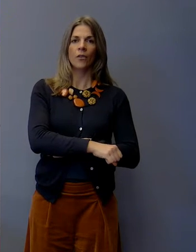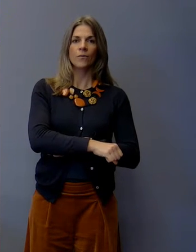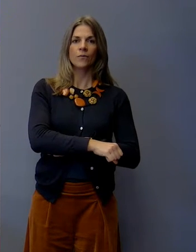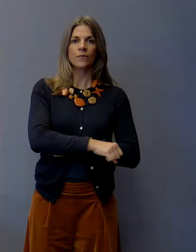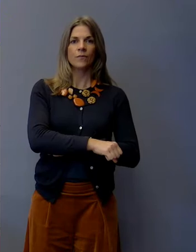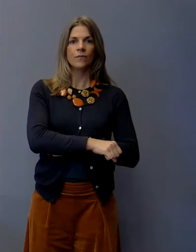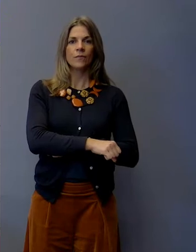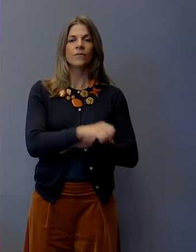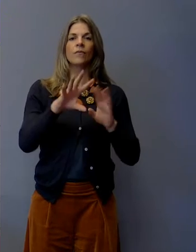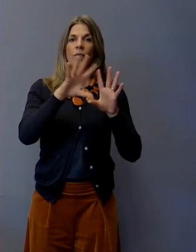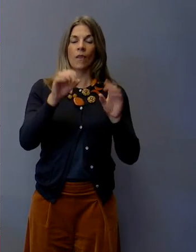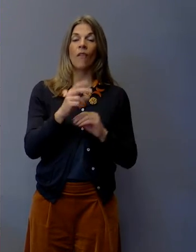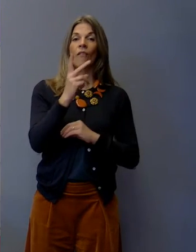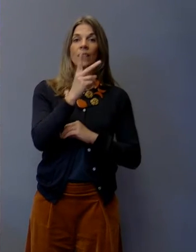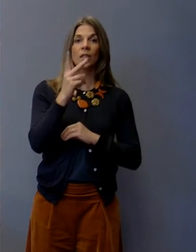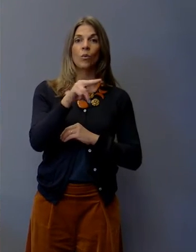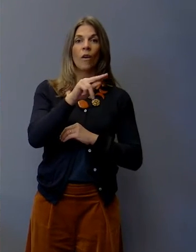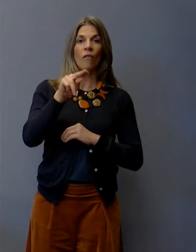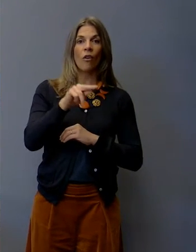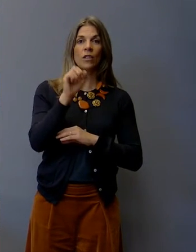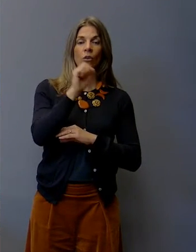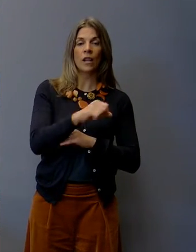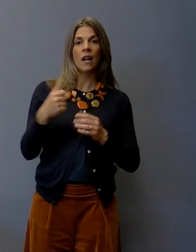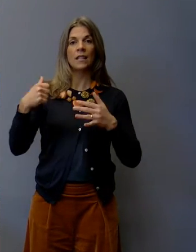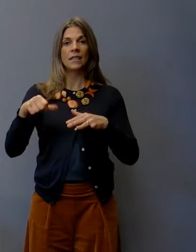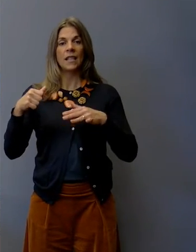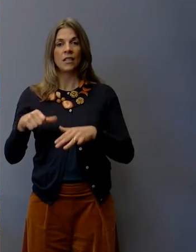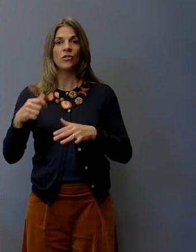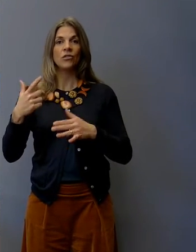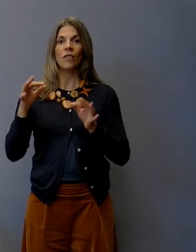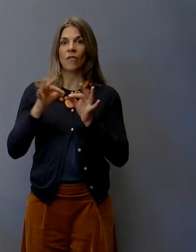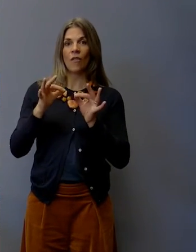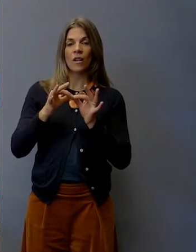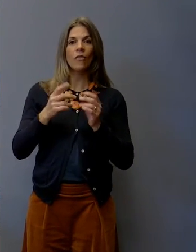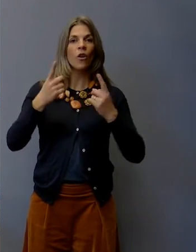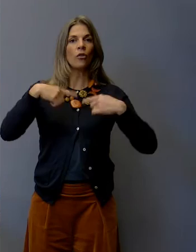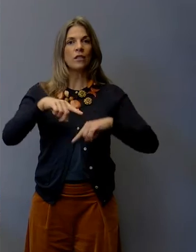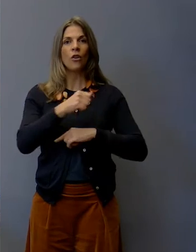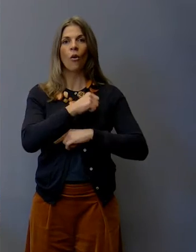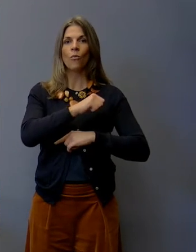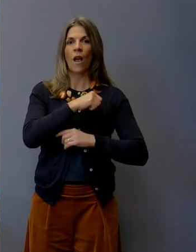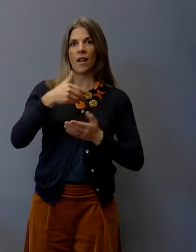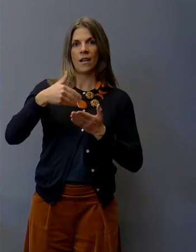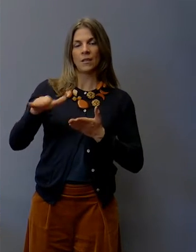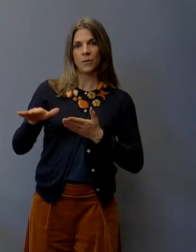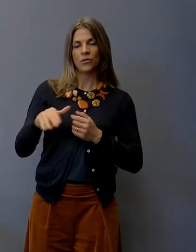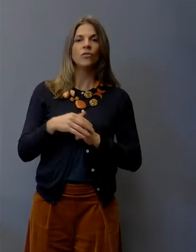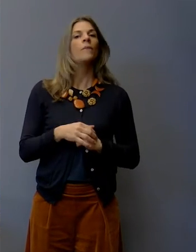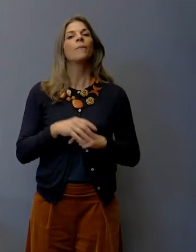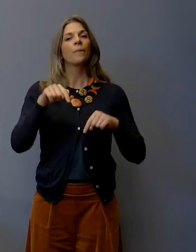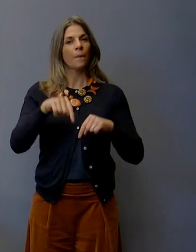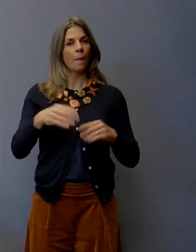22 voti contrari 16 favorevoli il consiglio comunale respinge pongo ora in